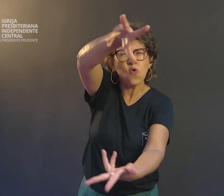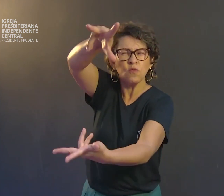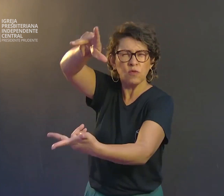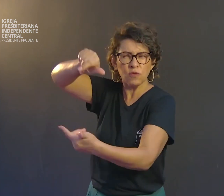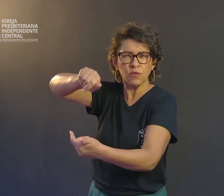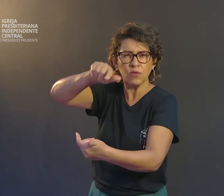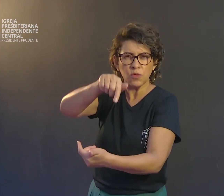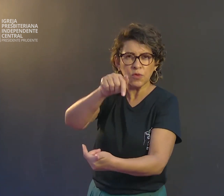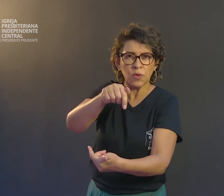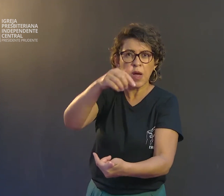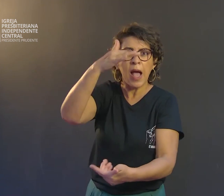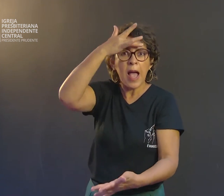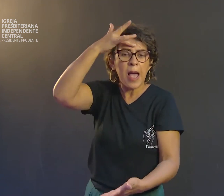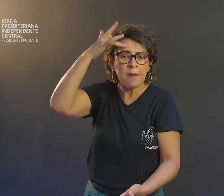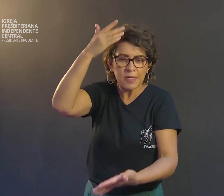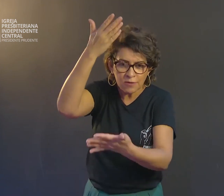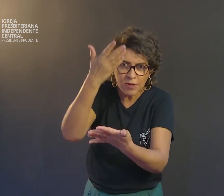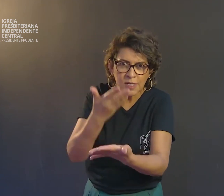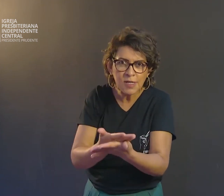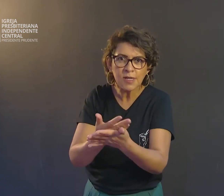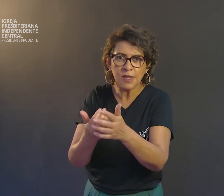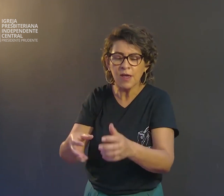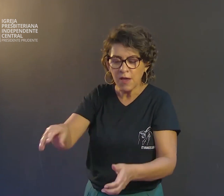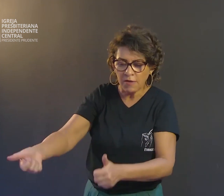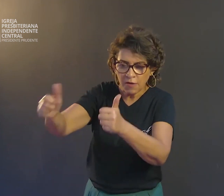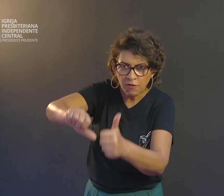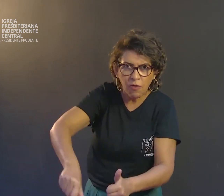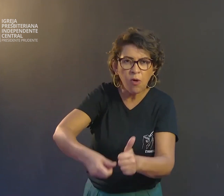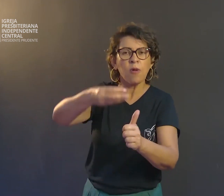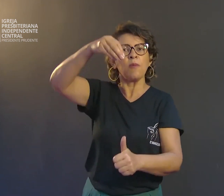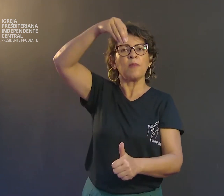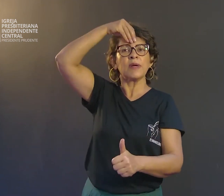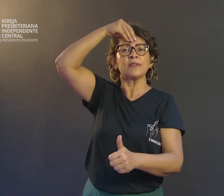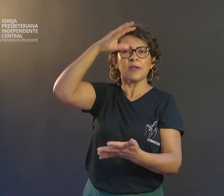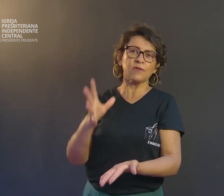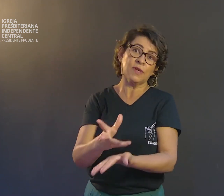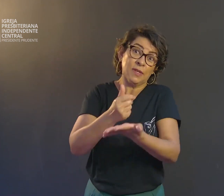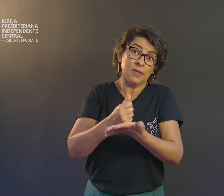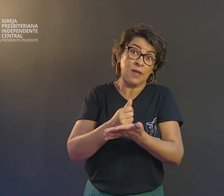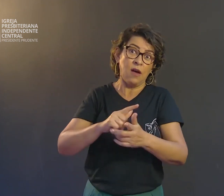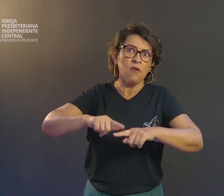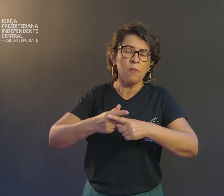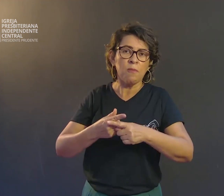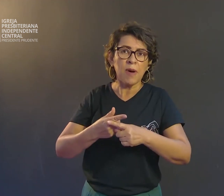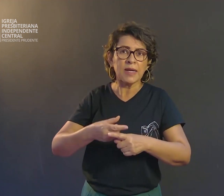for batizado será salvo, mas quem não crer será condenado. Estes sinais acompanharão os que